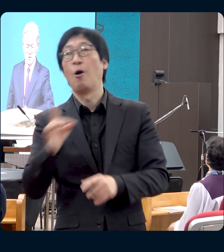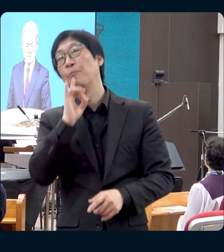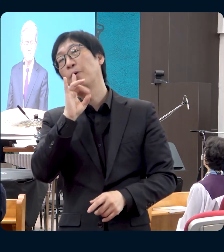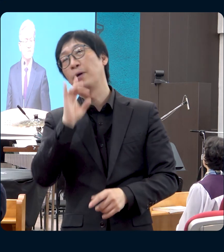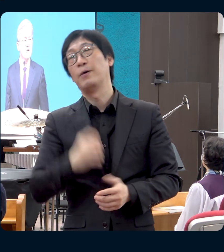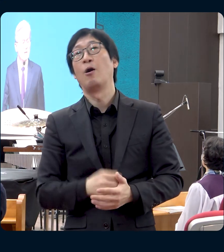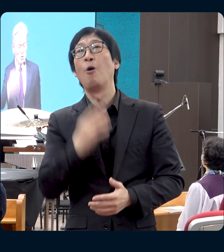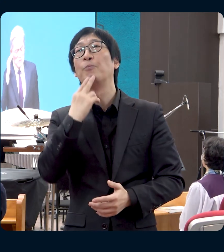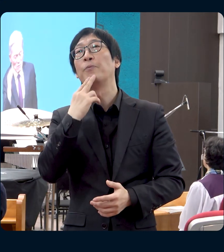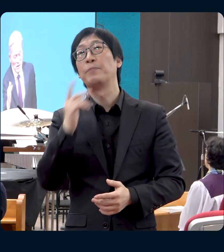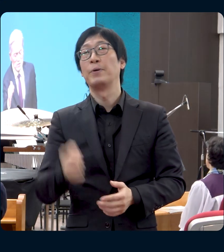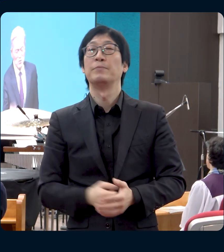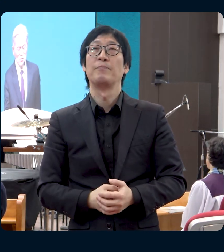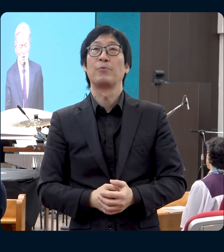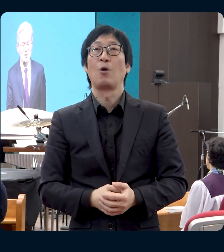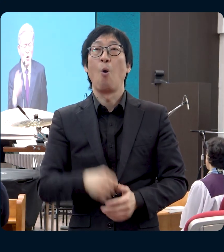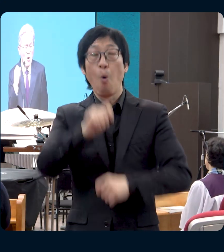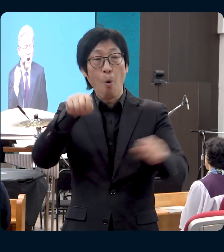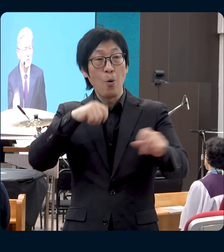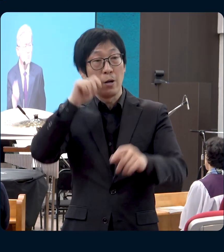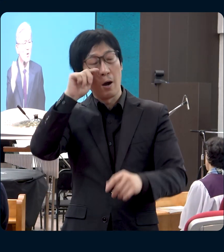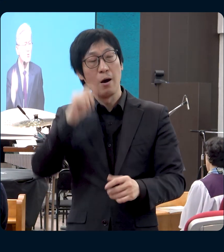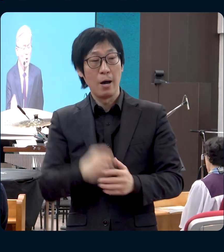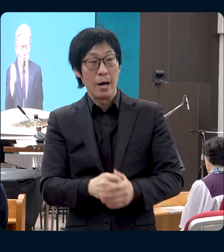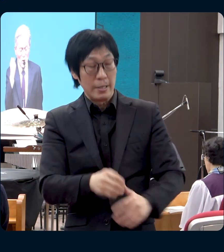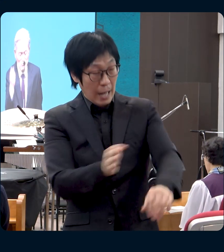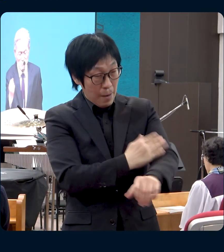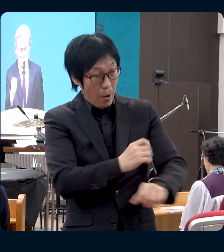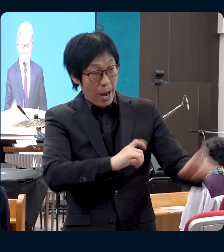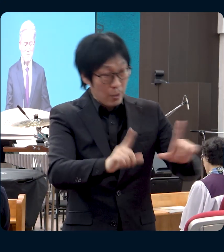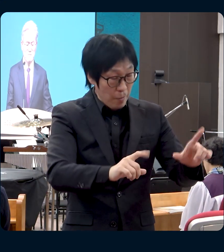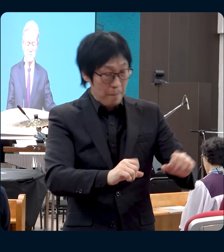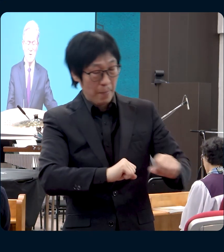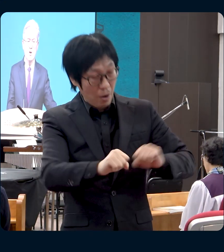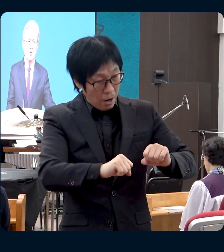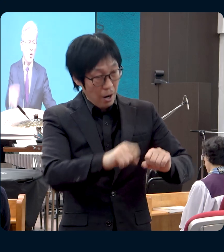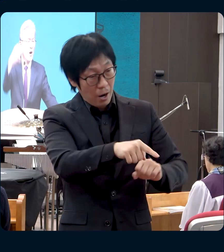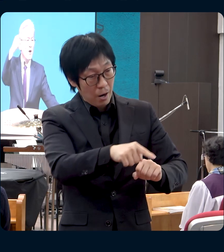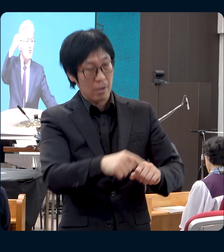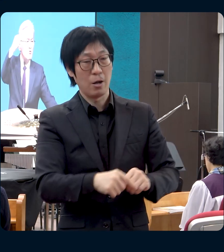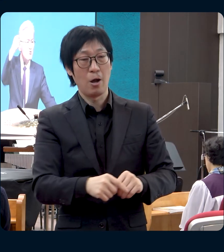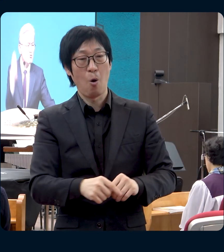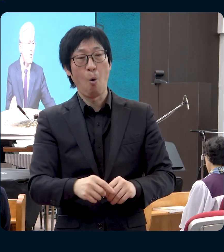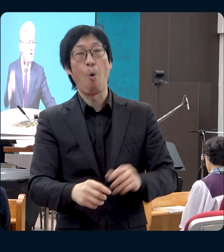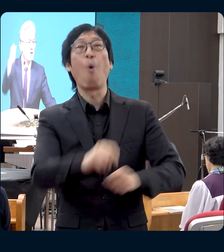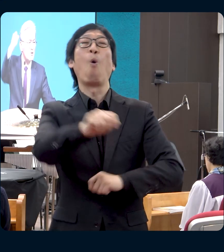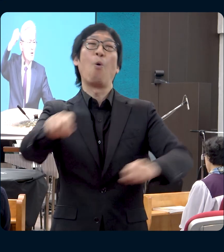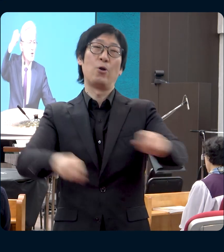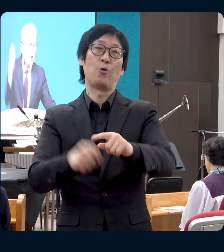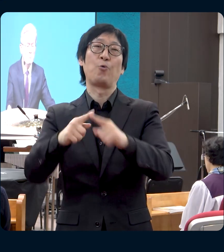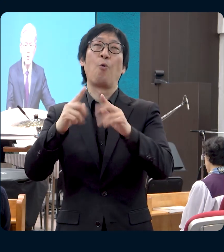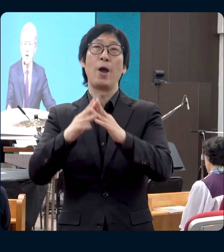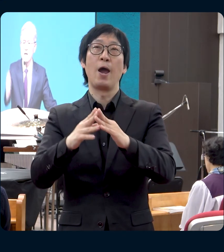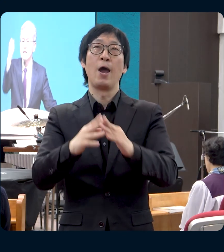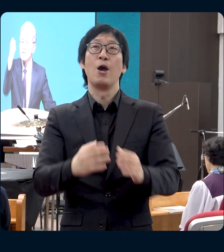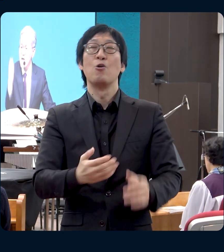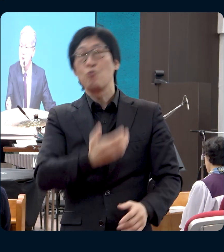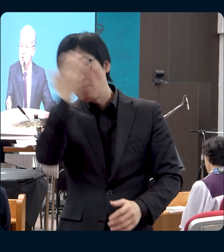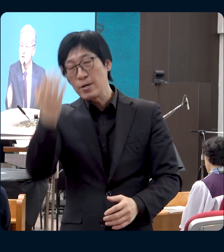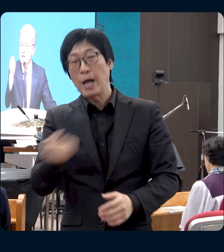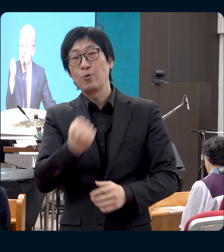우리에게는 오히려 그런 상황에서 더 아름다운 성도의 꿈, 교회의 꿈을 꾸고 그것을 선포해야